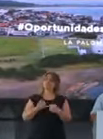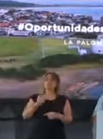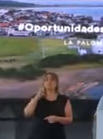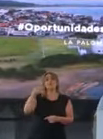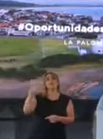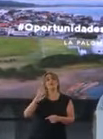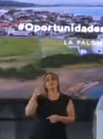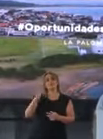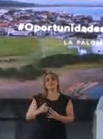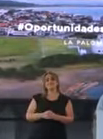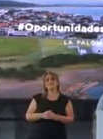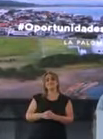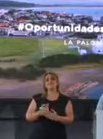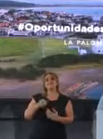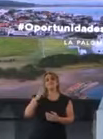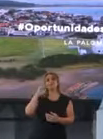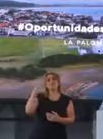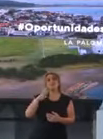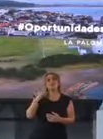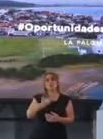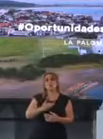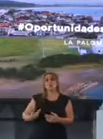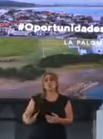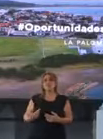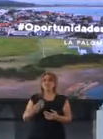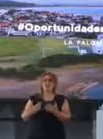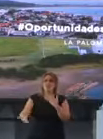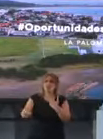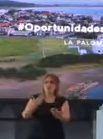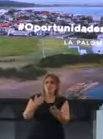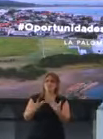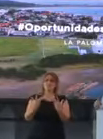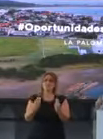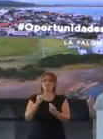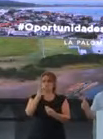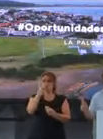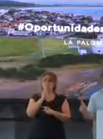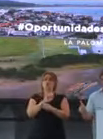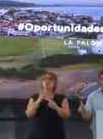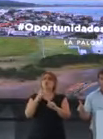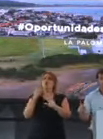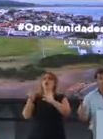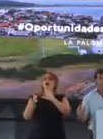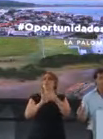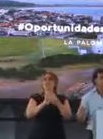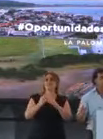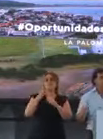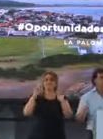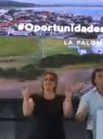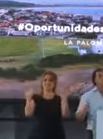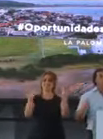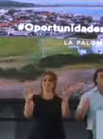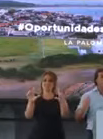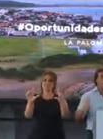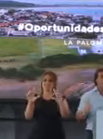imagino? Yo me imagino un gobierno que hable mucho con los uruguayos. No estoy hablando de cadenas nacionales.